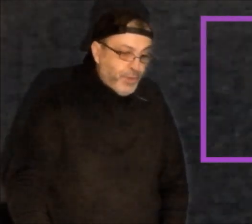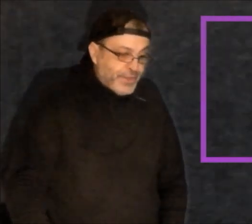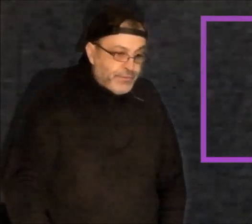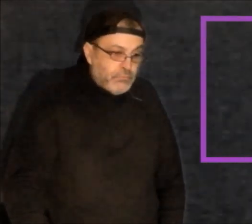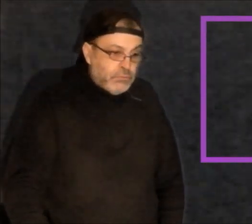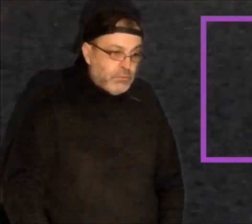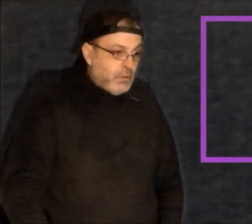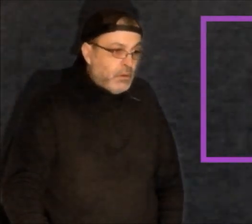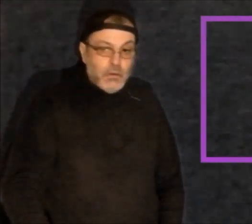بينس